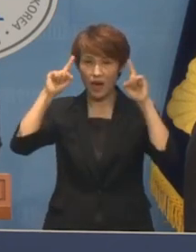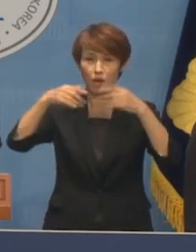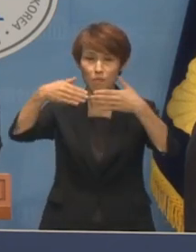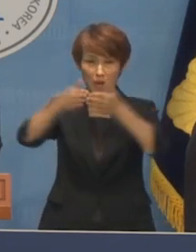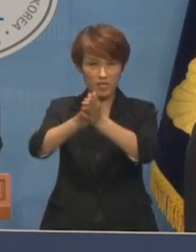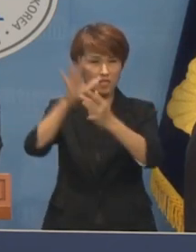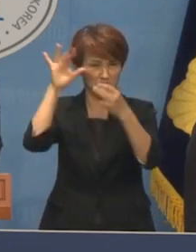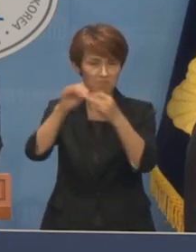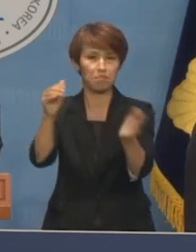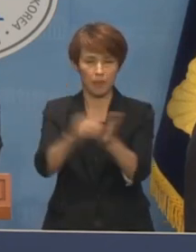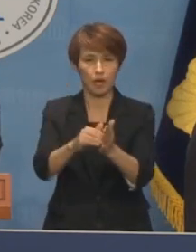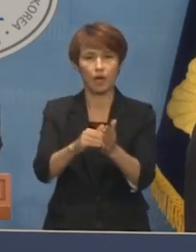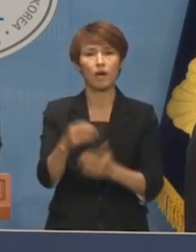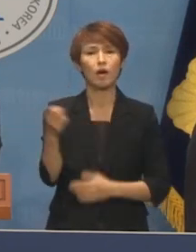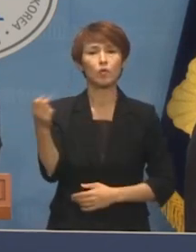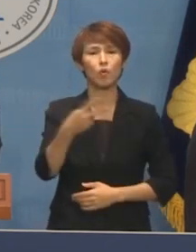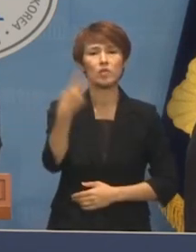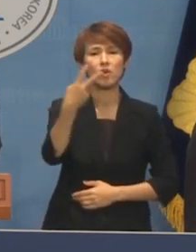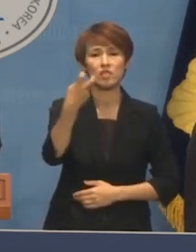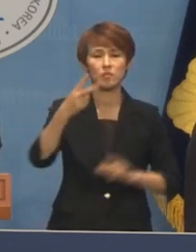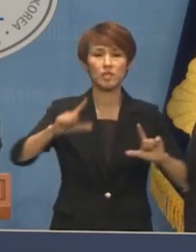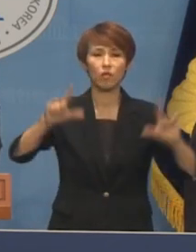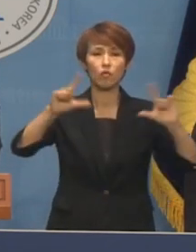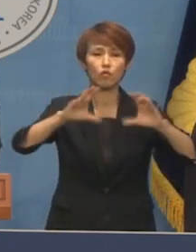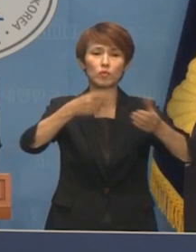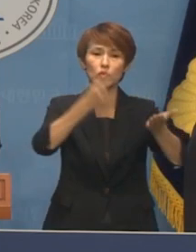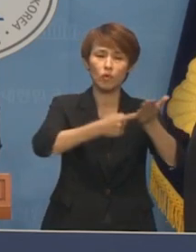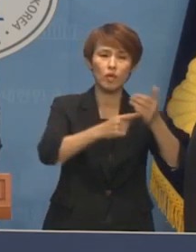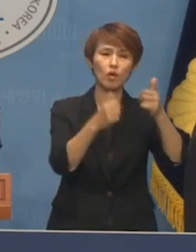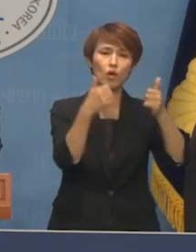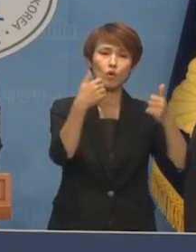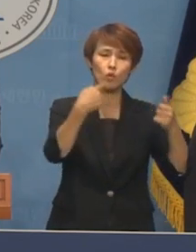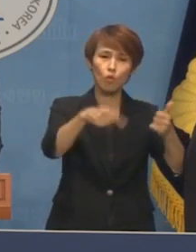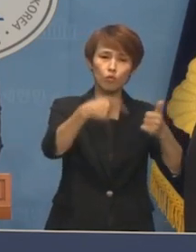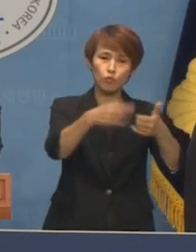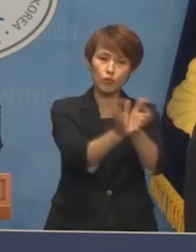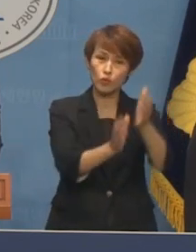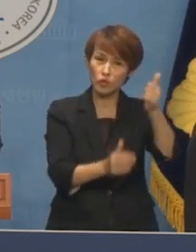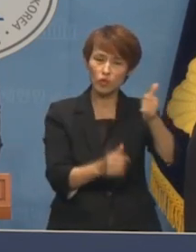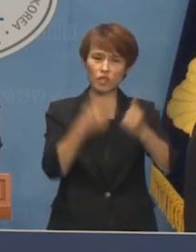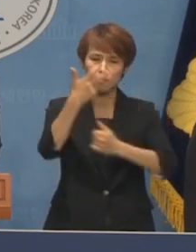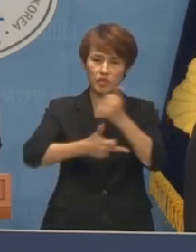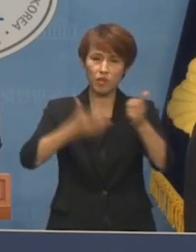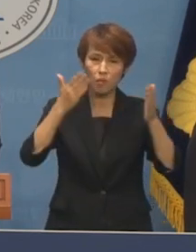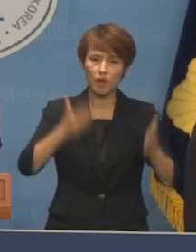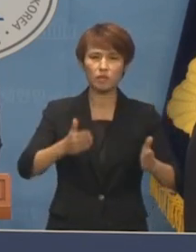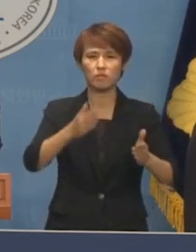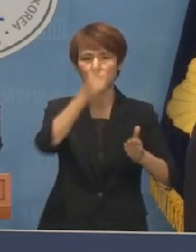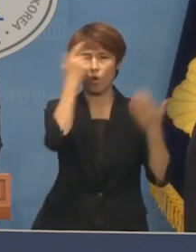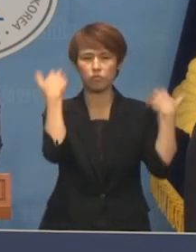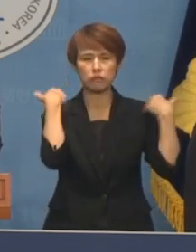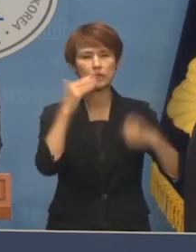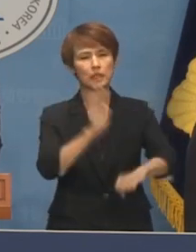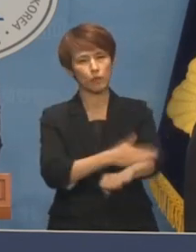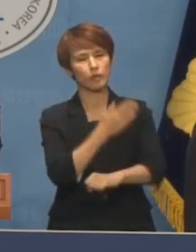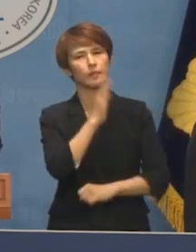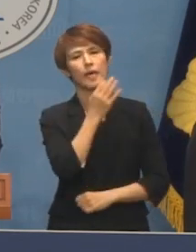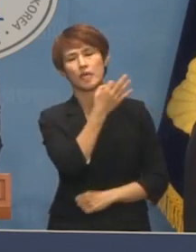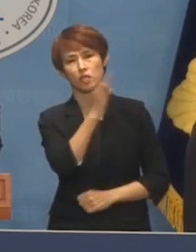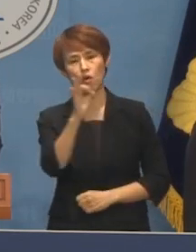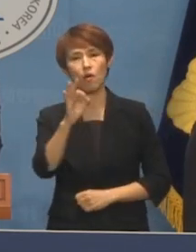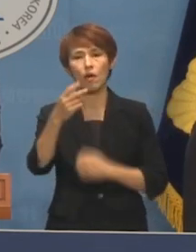지난 2022년에 국무총리와 교육부총리도 17년 만에 정부의 이행 책임을 인정한